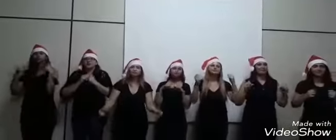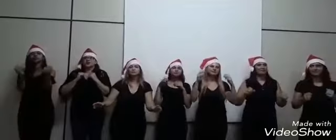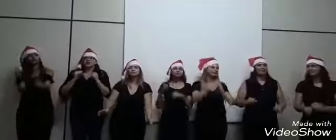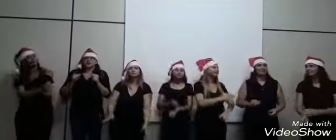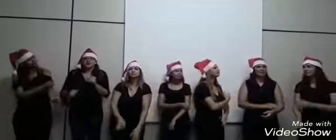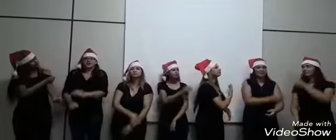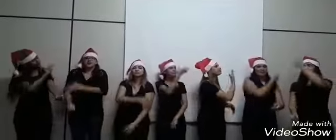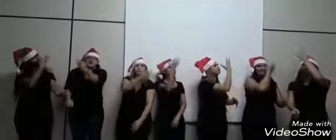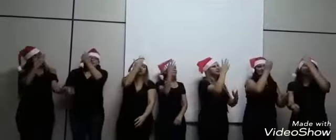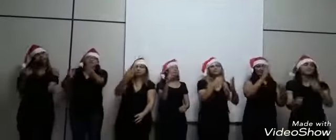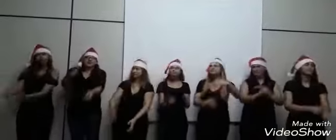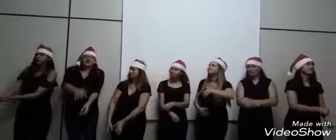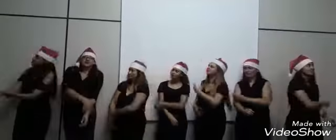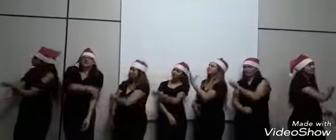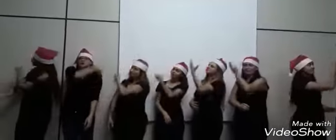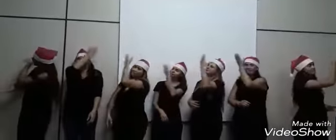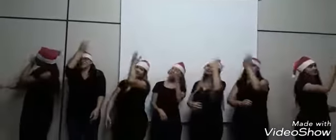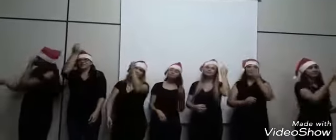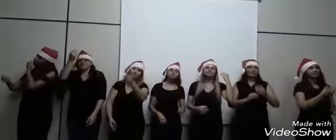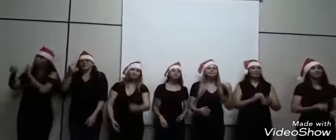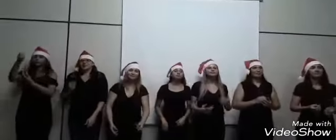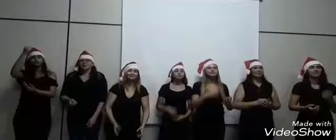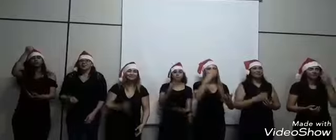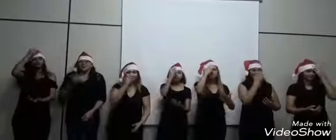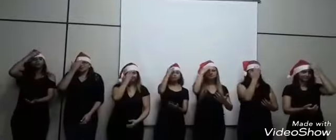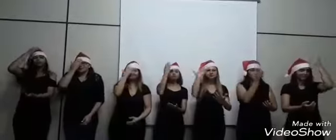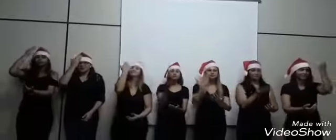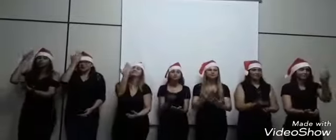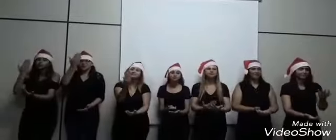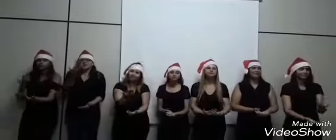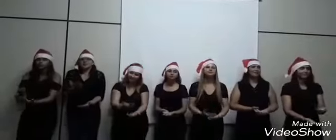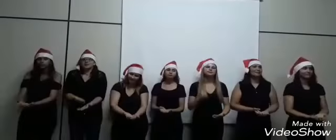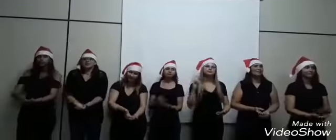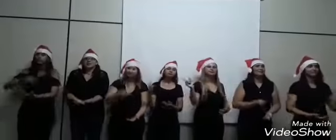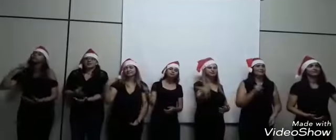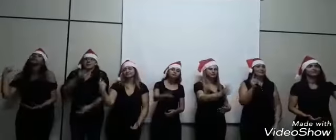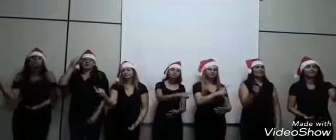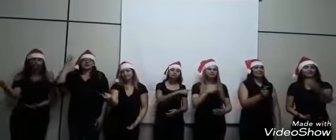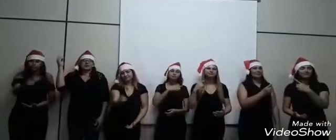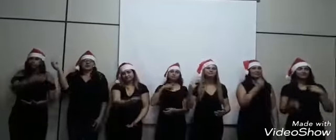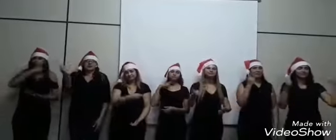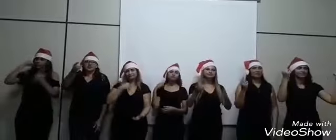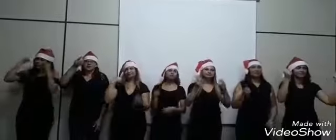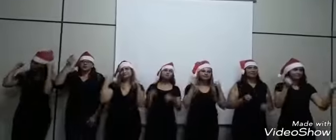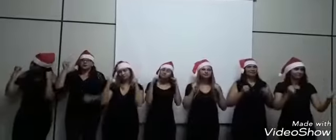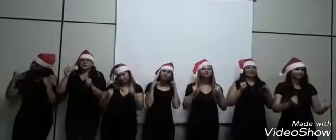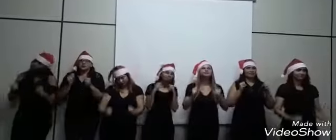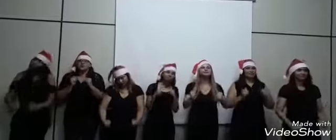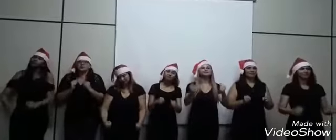de tudo nessa magia Eu tenho certeza que a gente podia